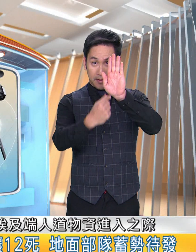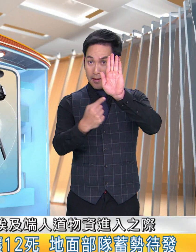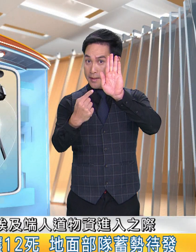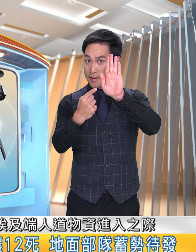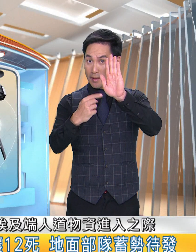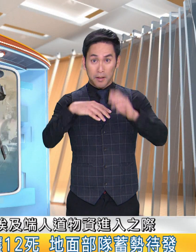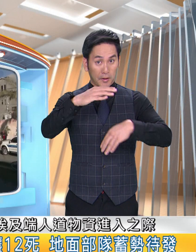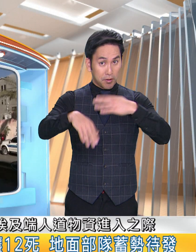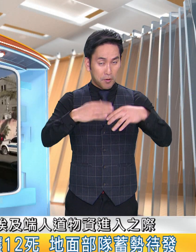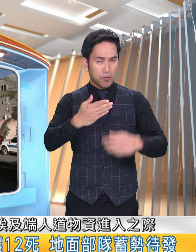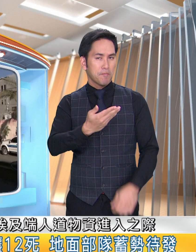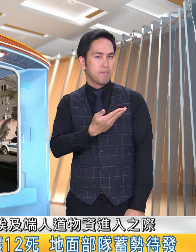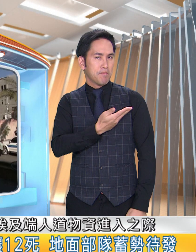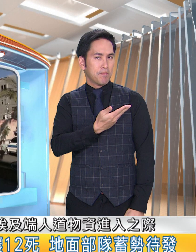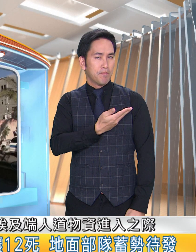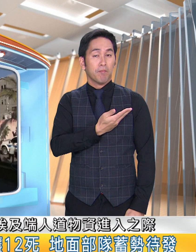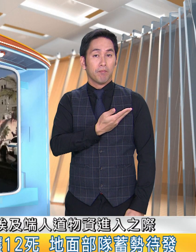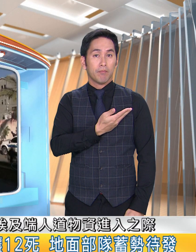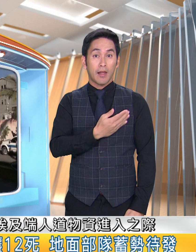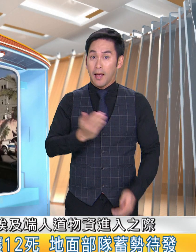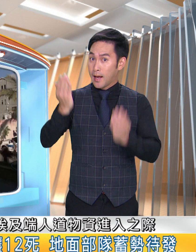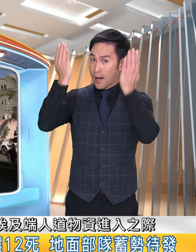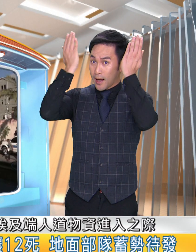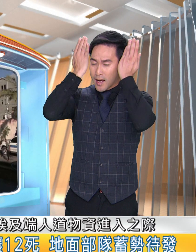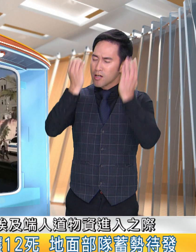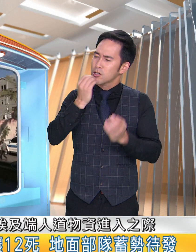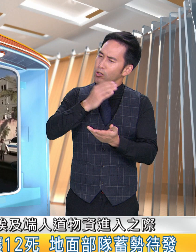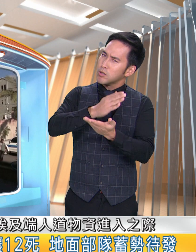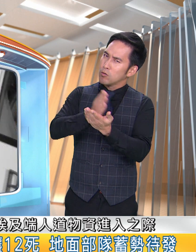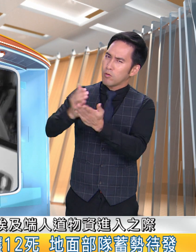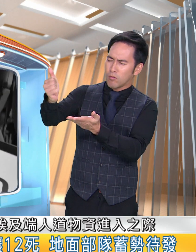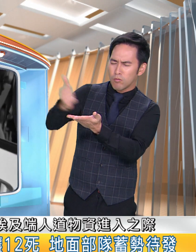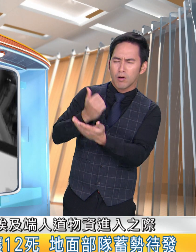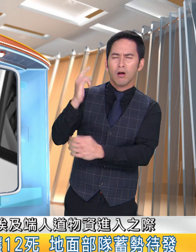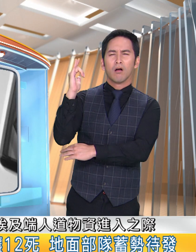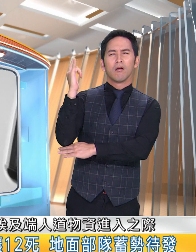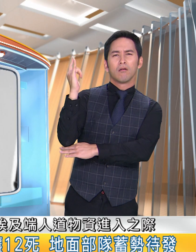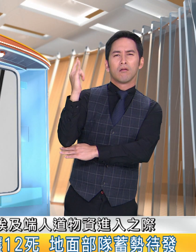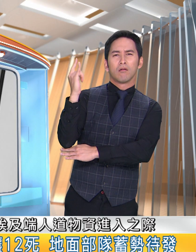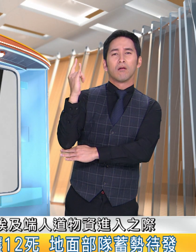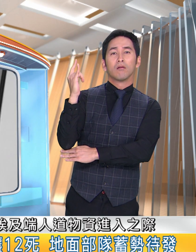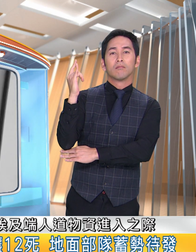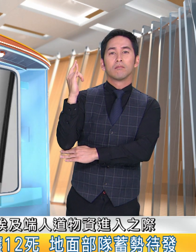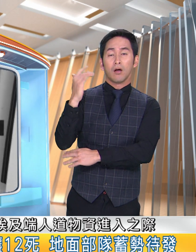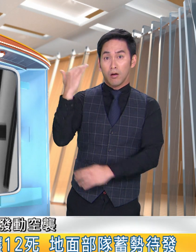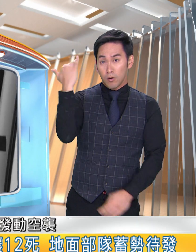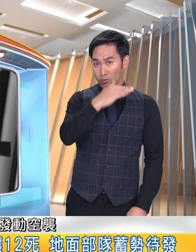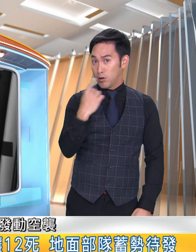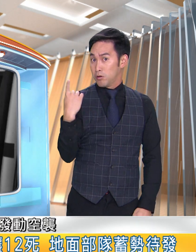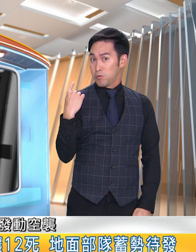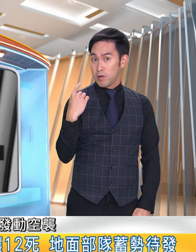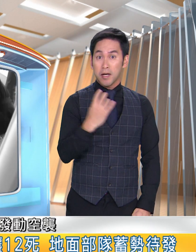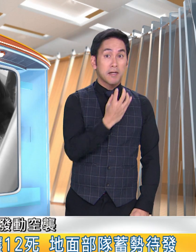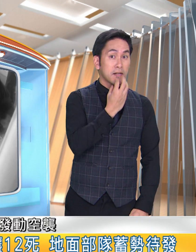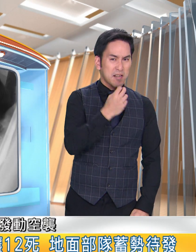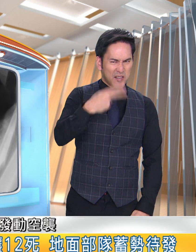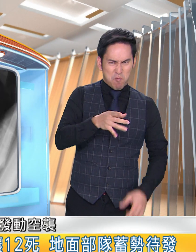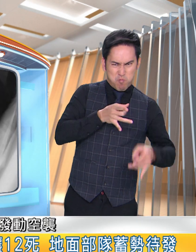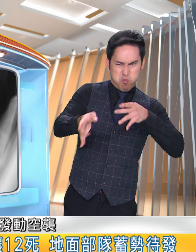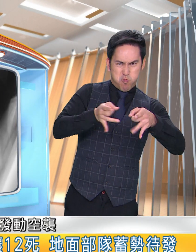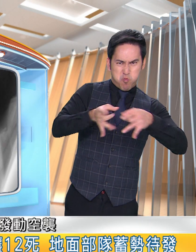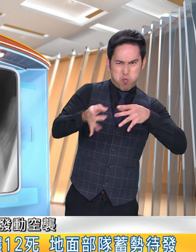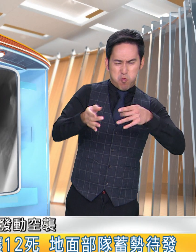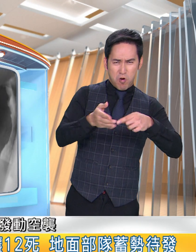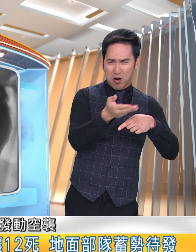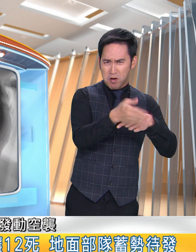就在加萨等待从埃及端人道物资进入之际，以色列19号